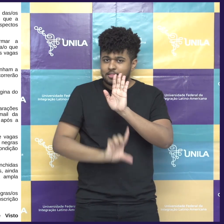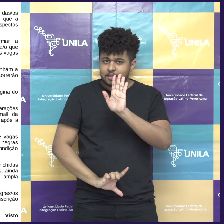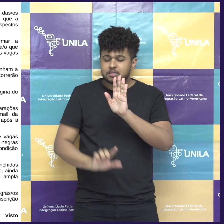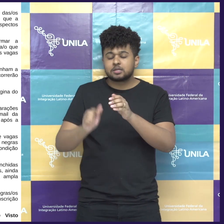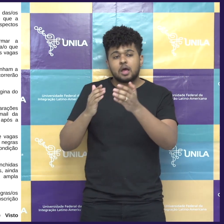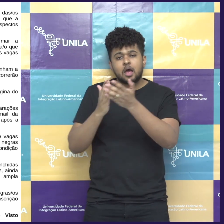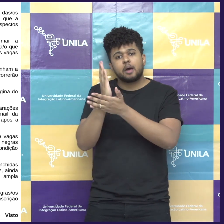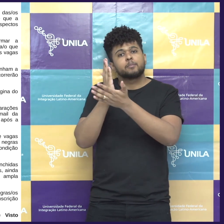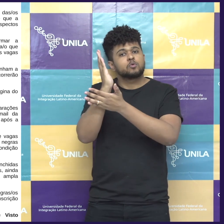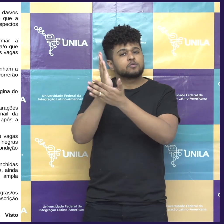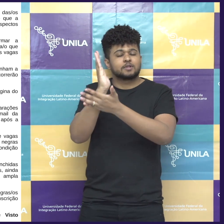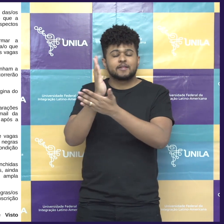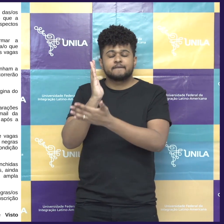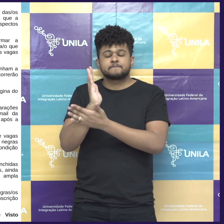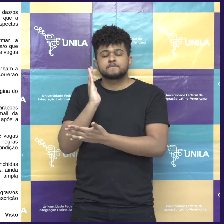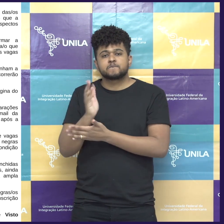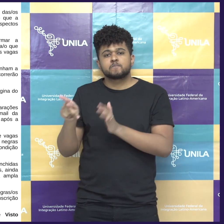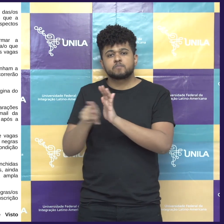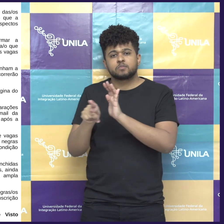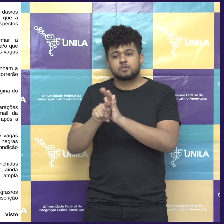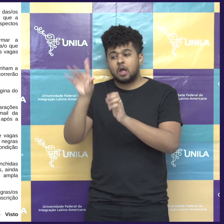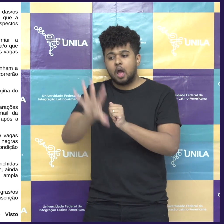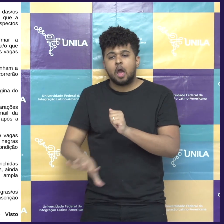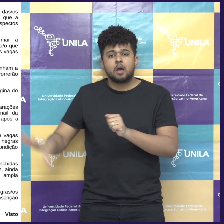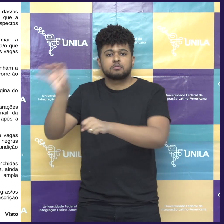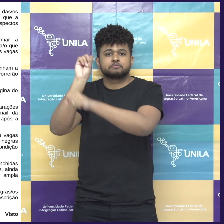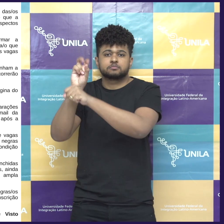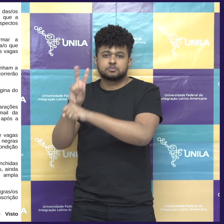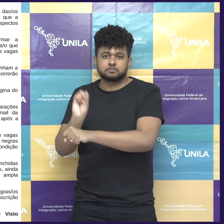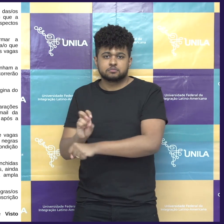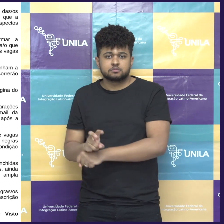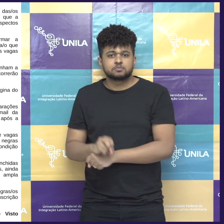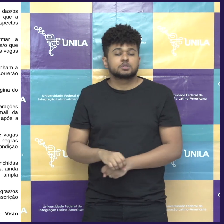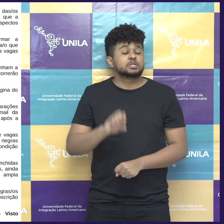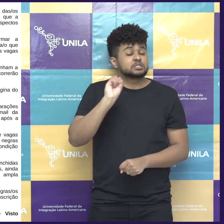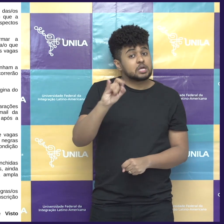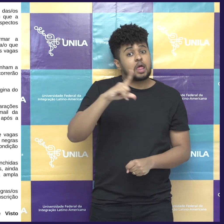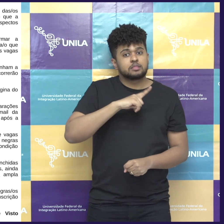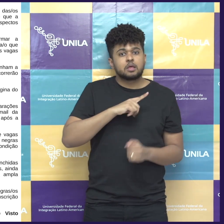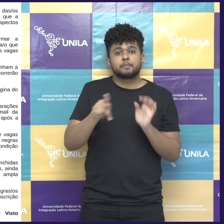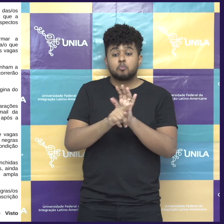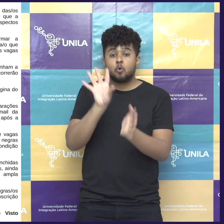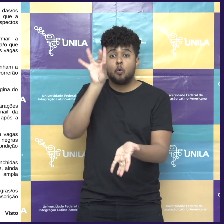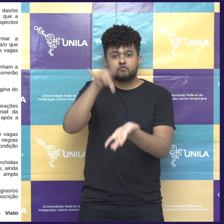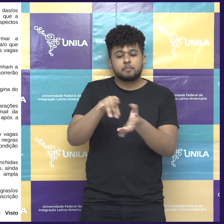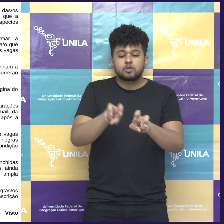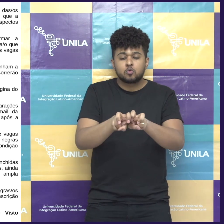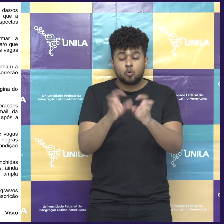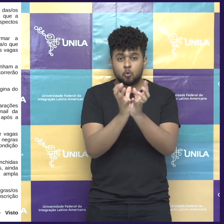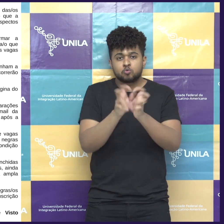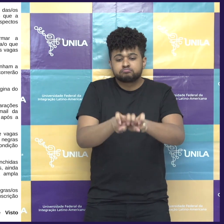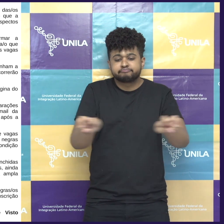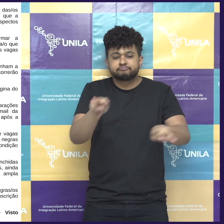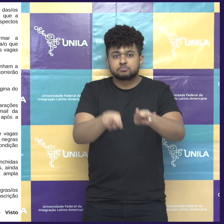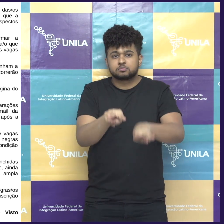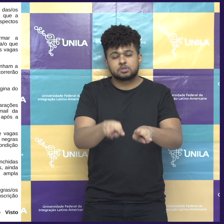dos aprovados pela ampla concorrência, desde que tenha sua condição confirmada pela comissão de